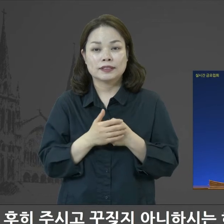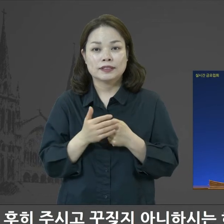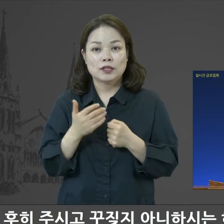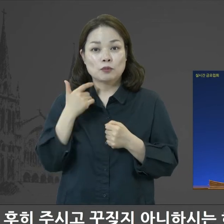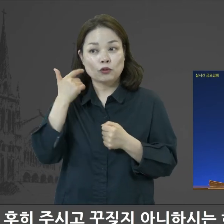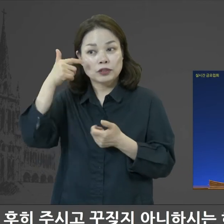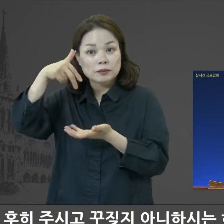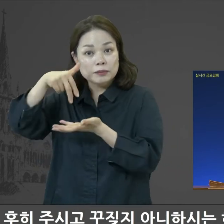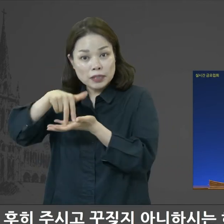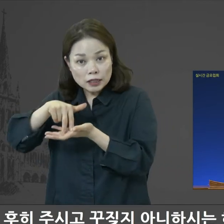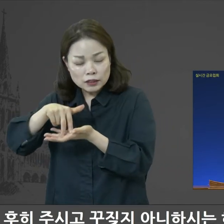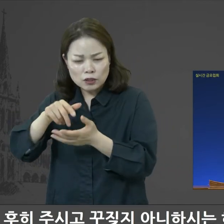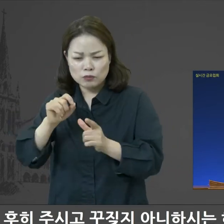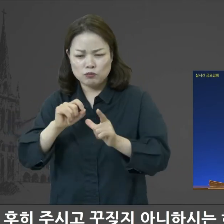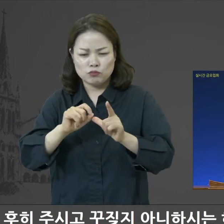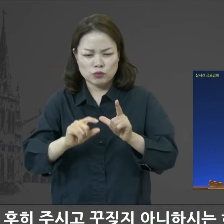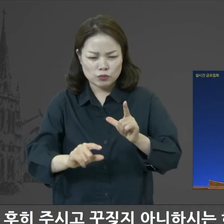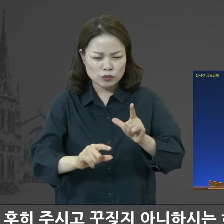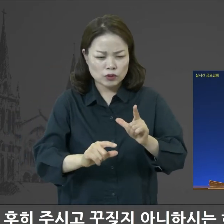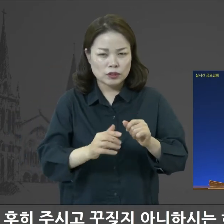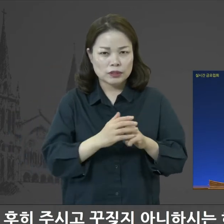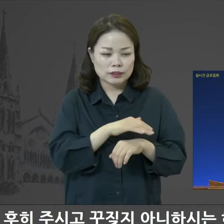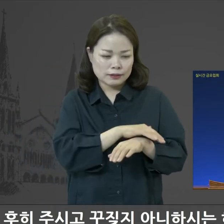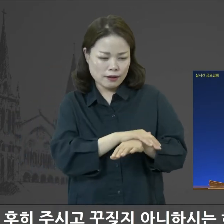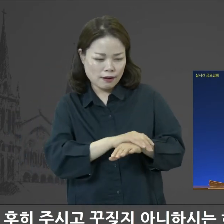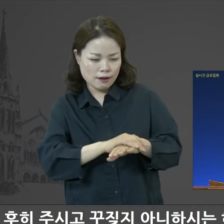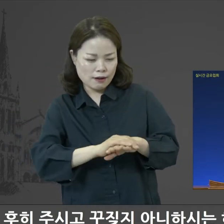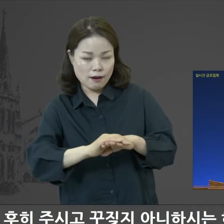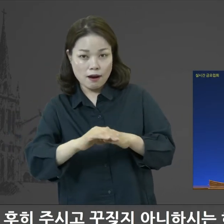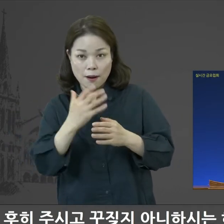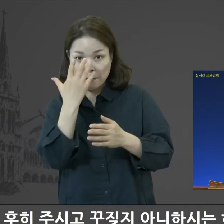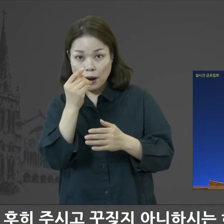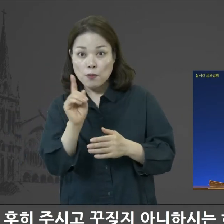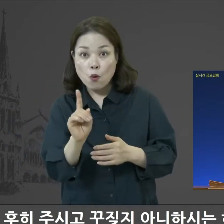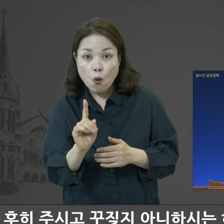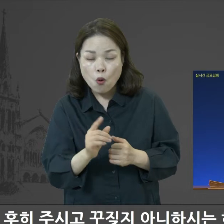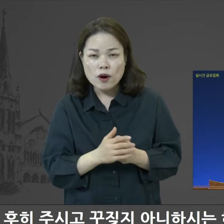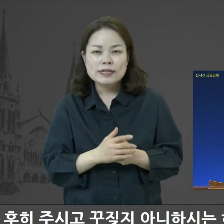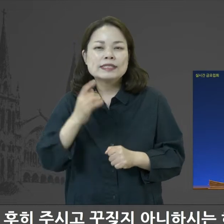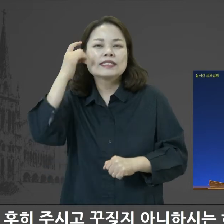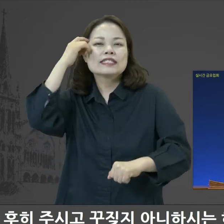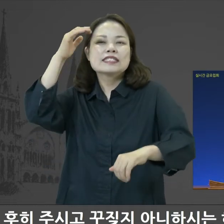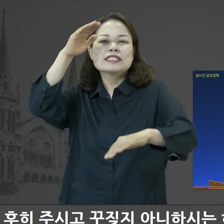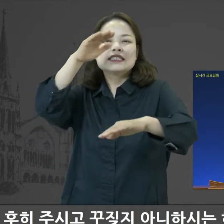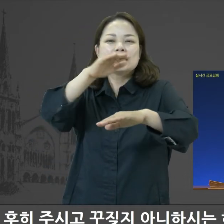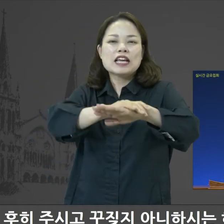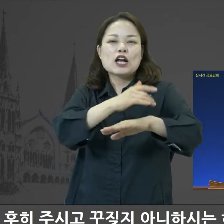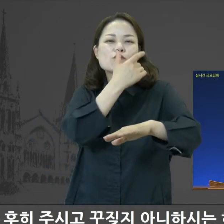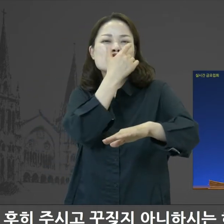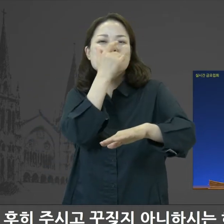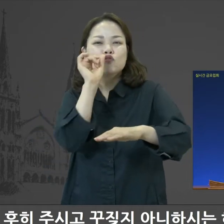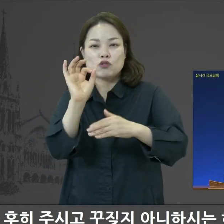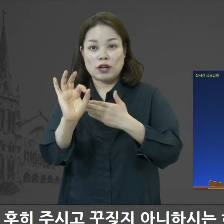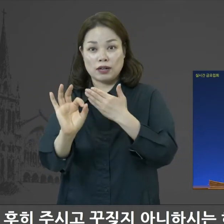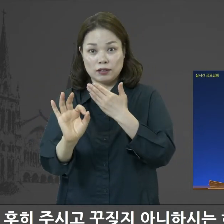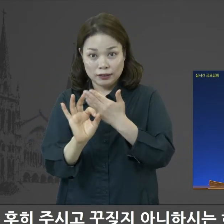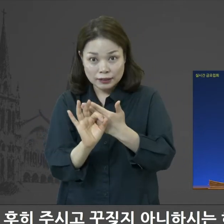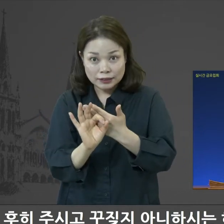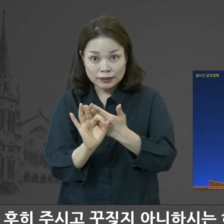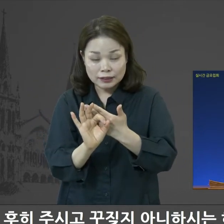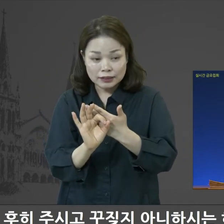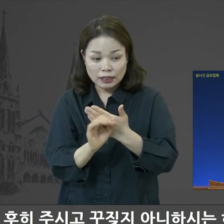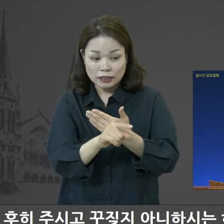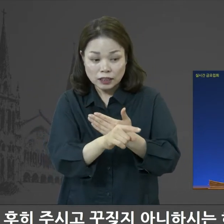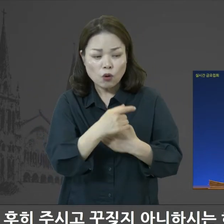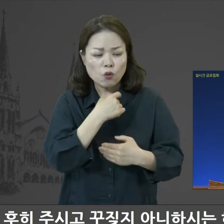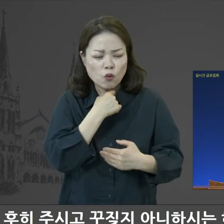저는 이 부분에서 우리가 꼭 눈여겨봐야 될 게, 지혜가 부족하거든